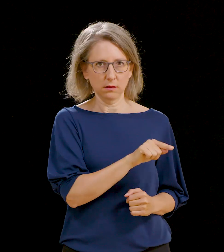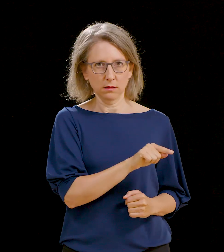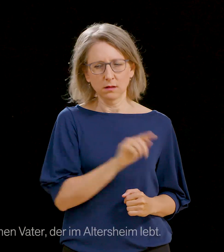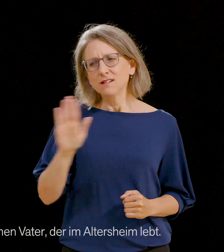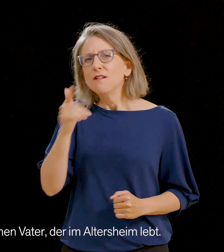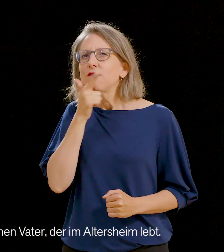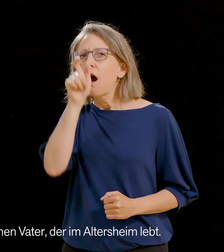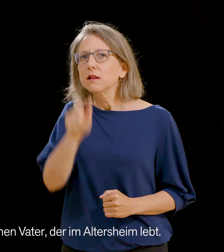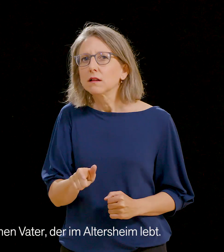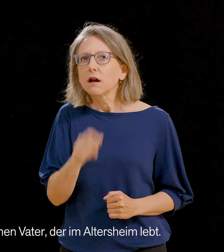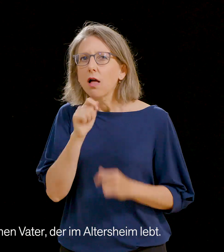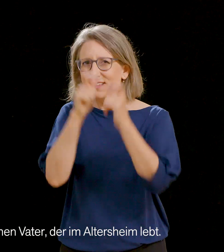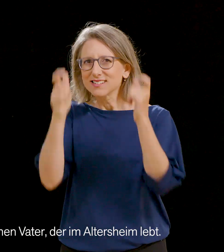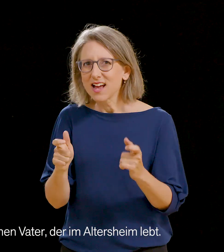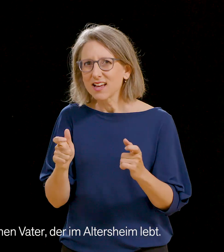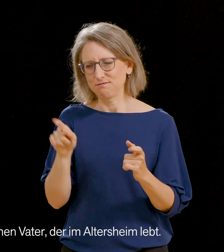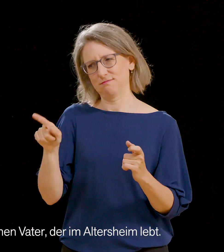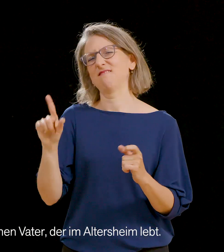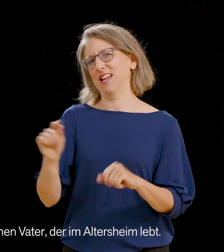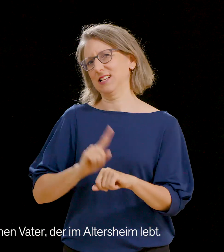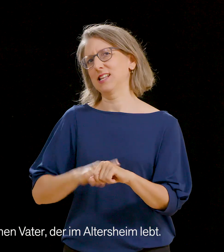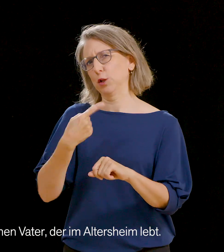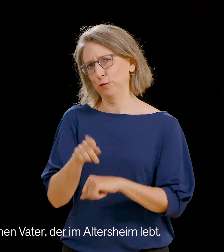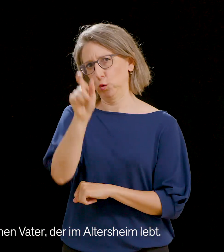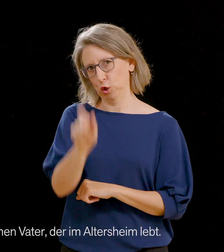Axel kümmert sich kaum um seinen Vater, der im Altersheim lebt.